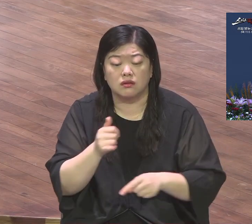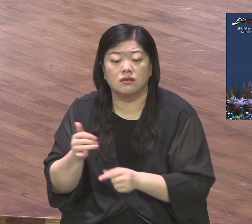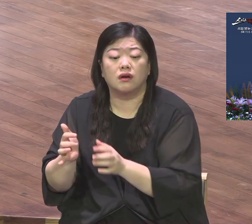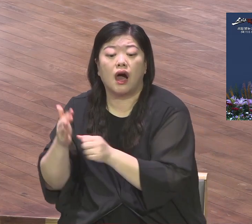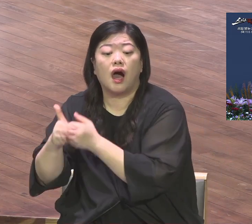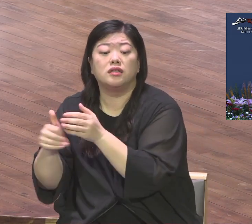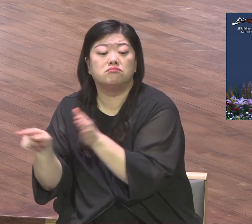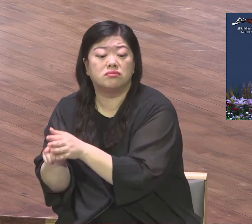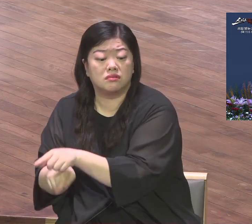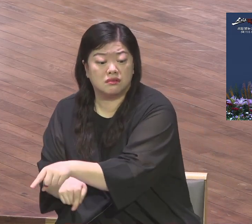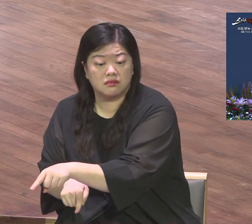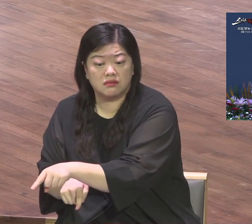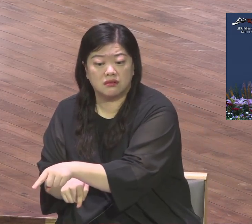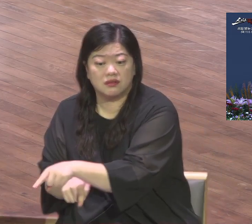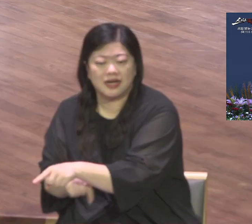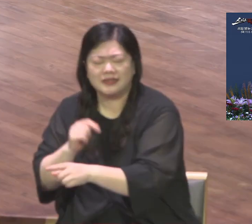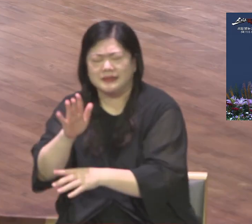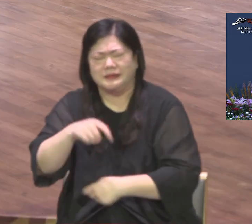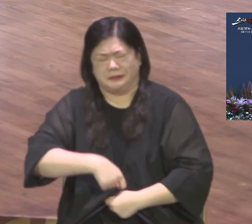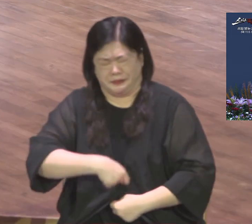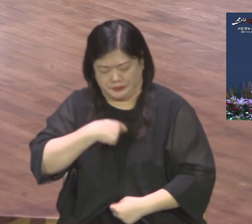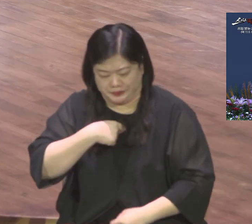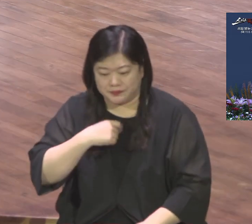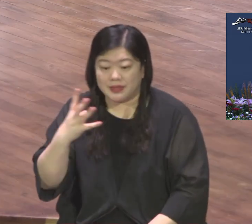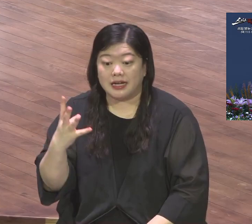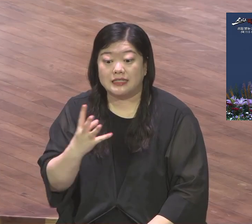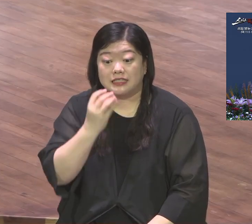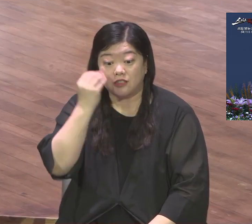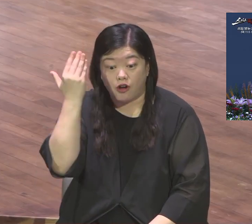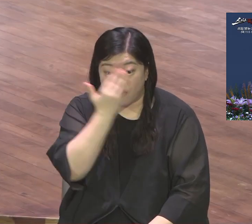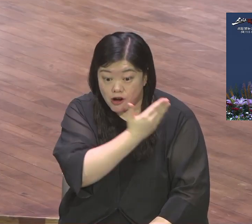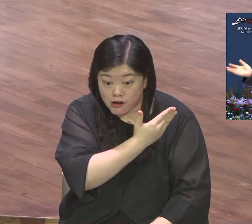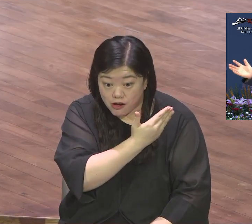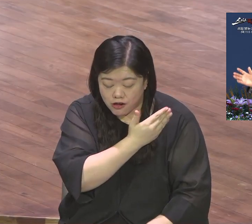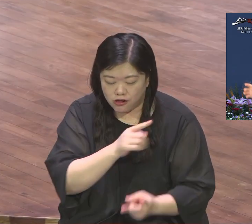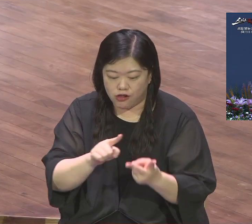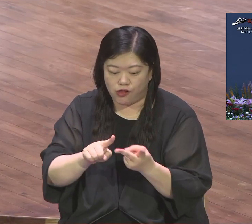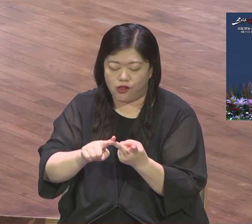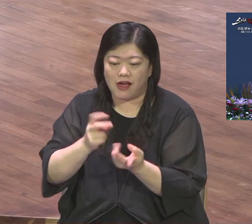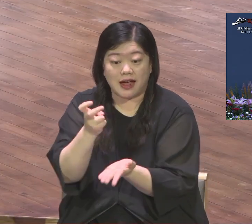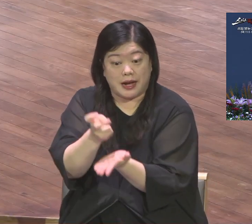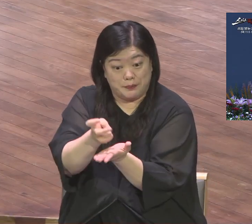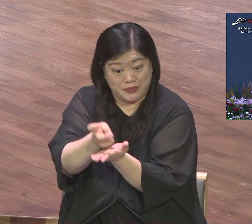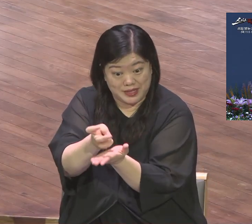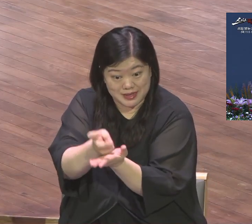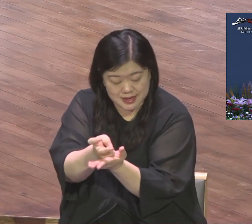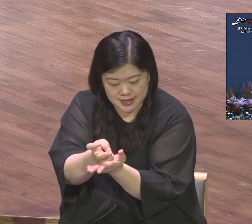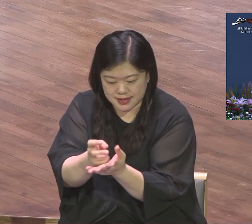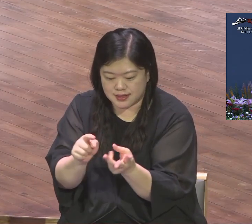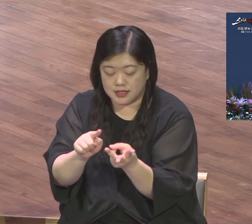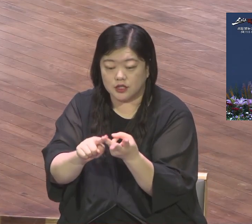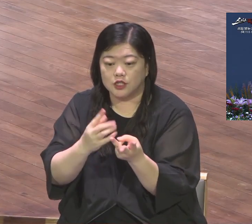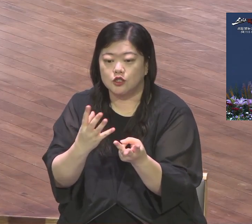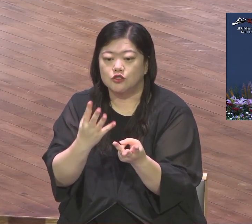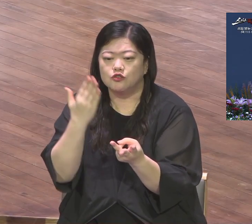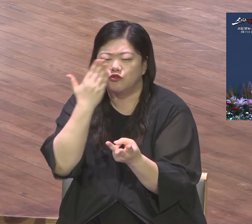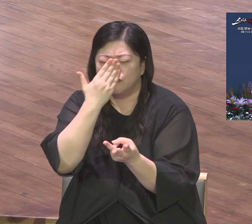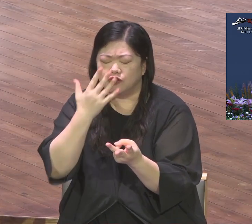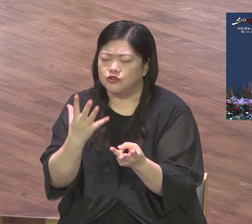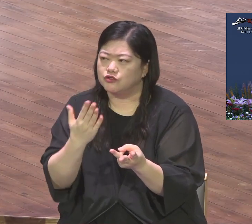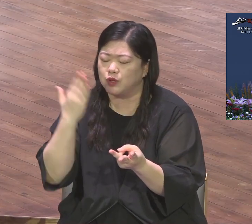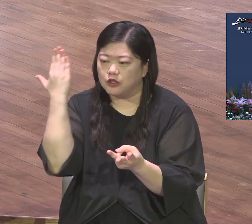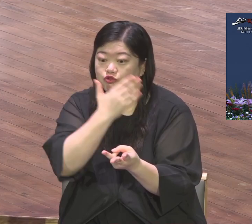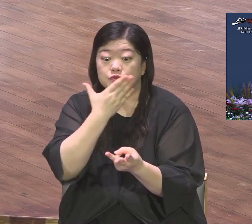그런 성결교, 순복음 많은 교단들, 알미니안주의들은 싹 다 그렇게 말하고 있어. 그런데 성경은 그렇게 말하지